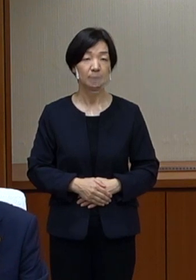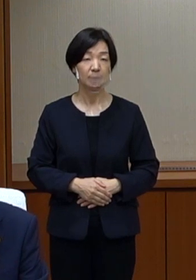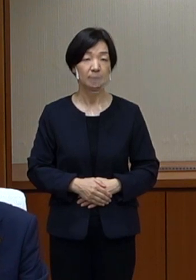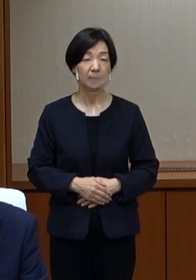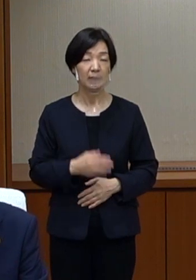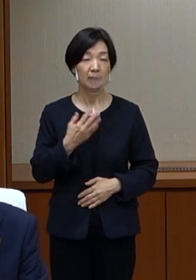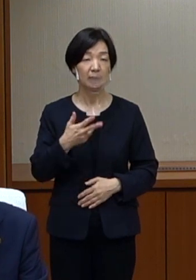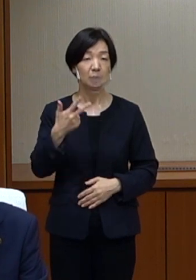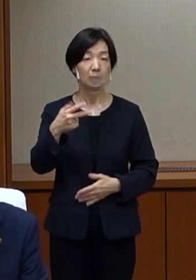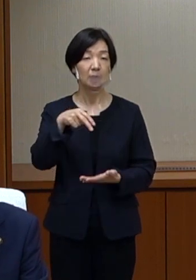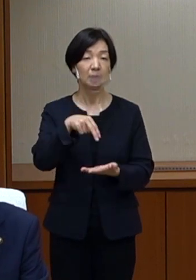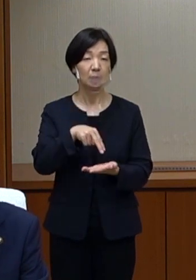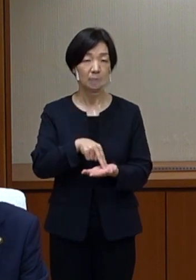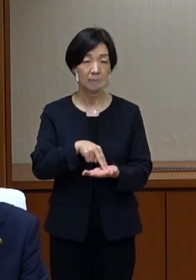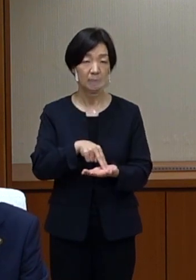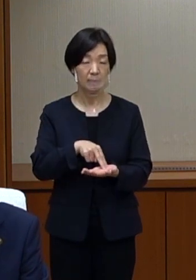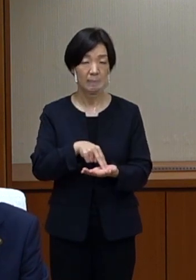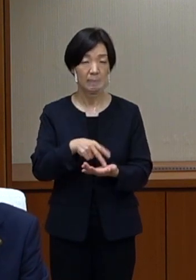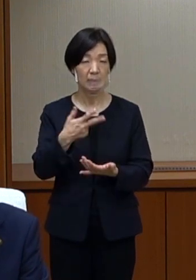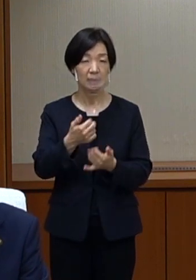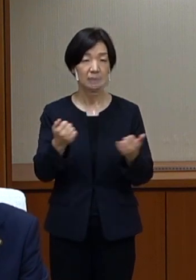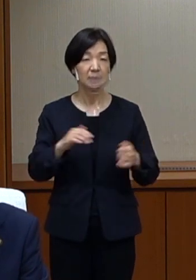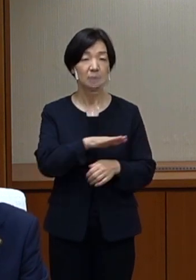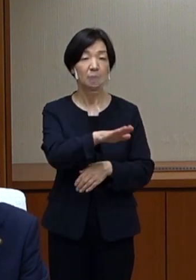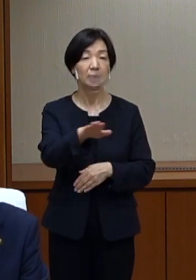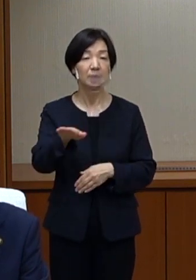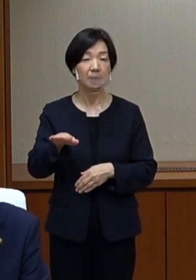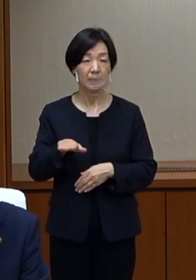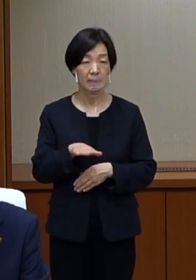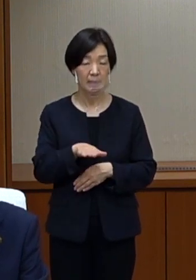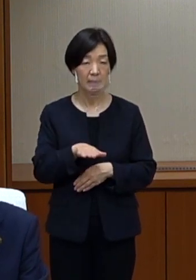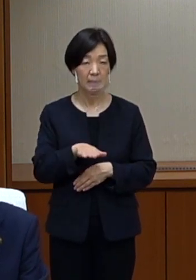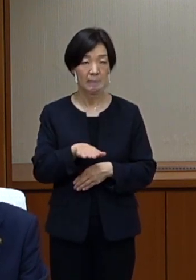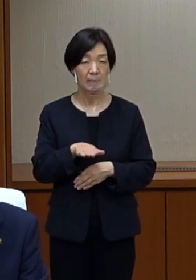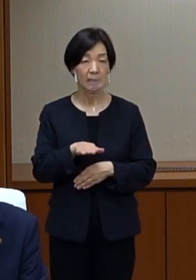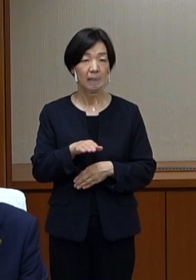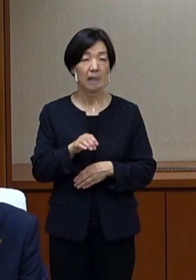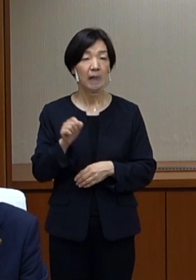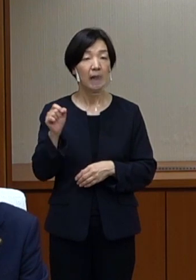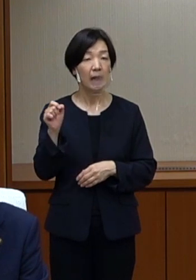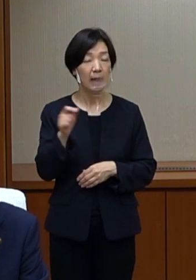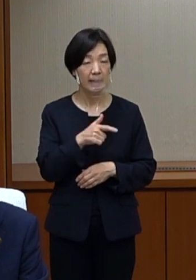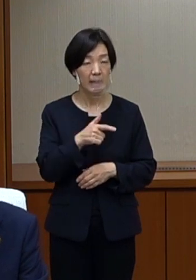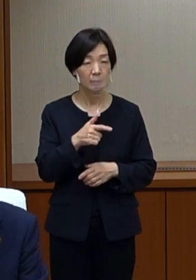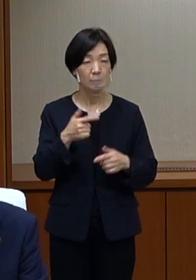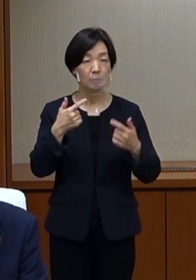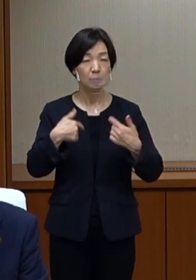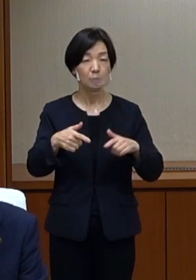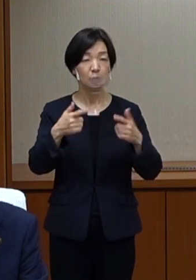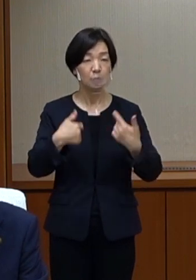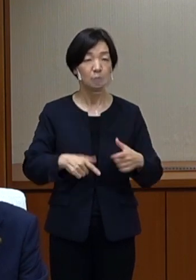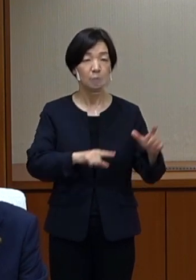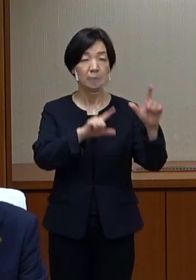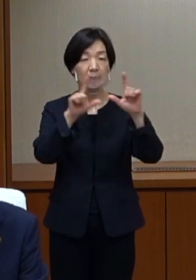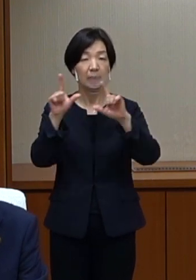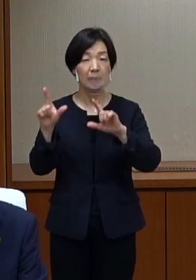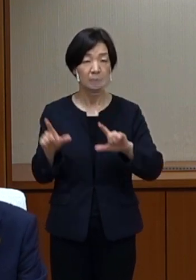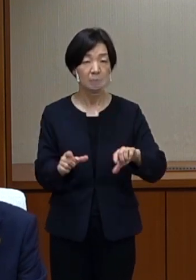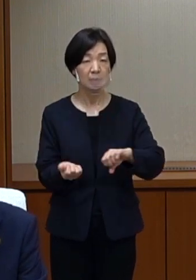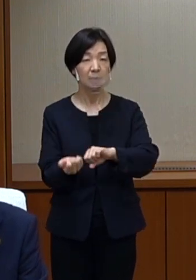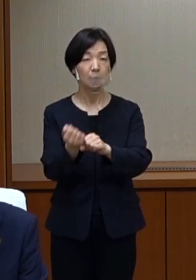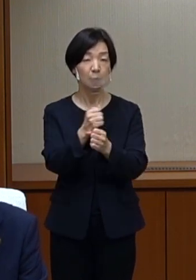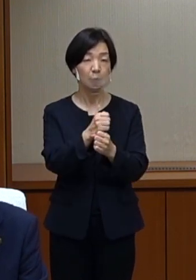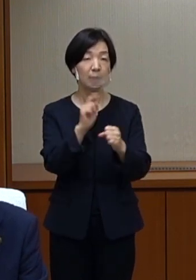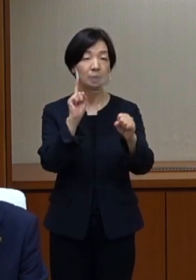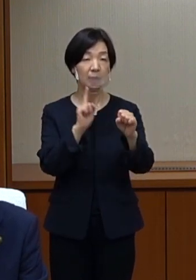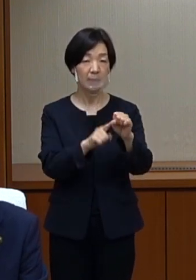市といたしましては、市民の皆様が一日も早く通常の生活に戻れる